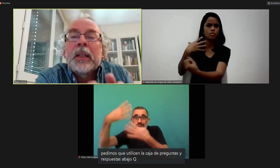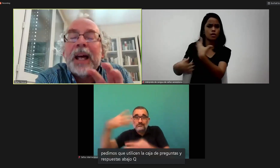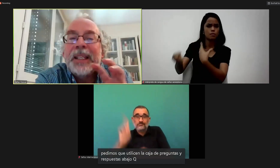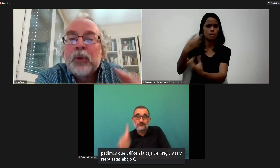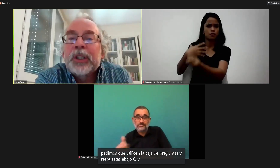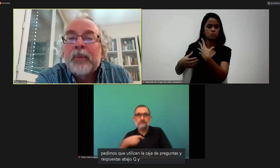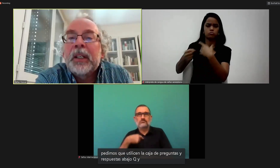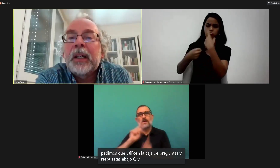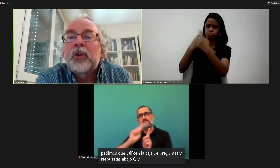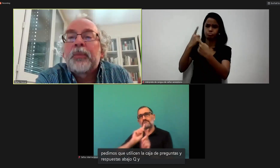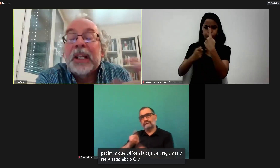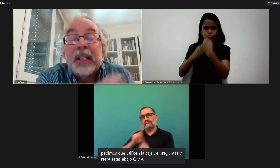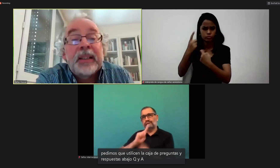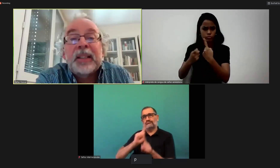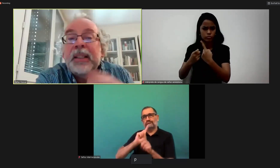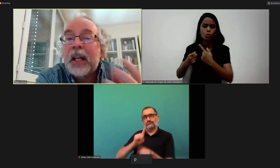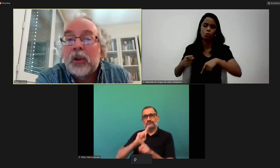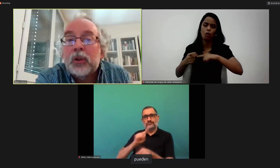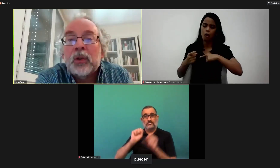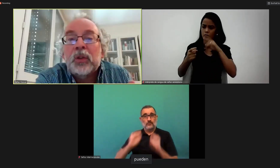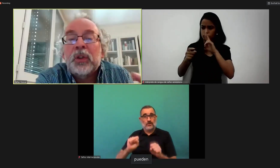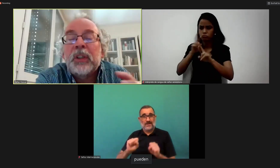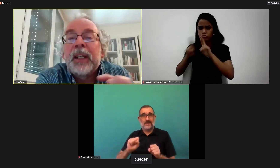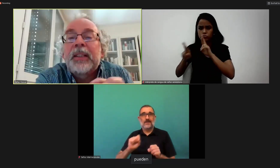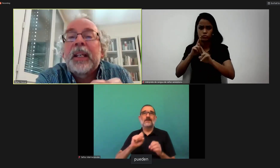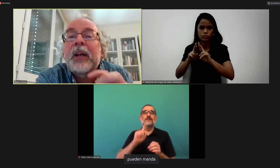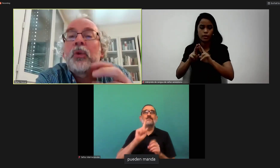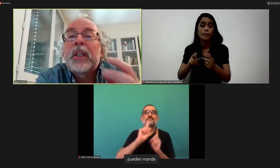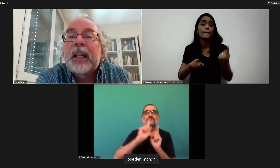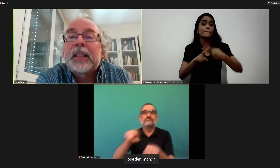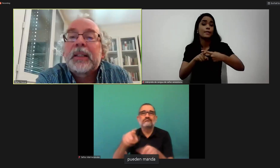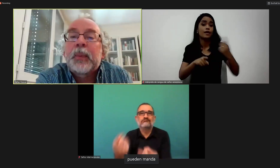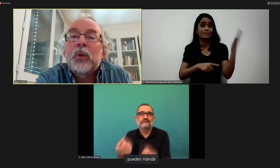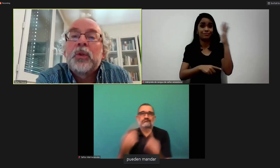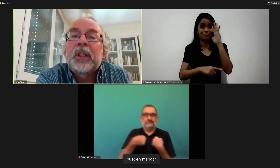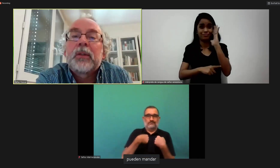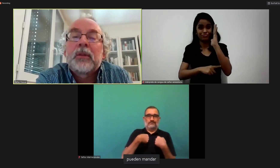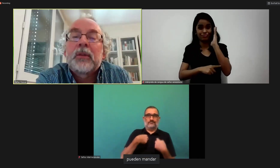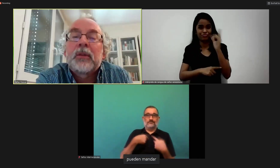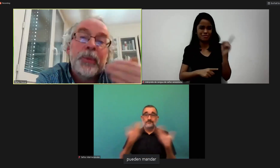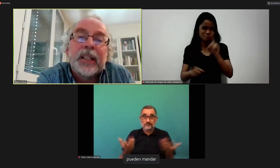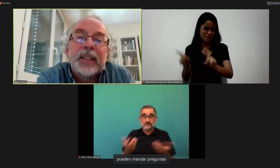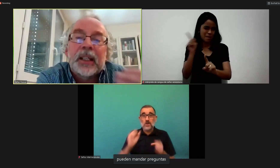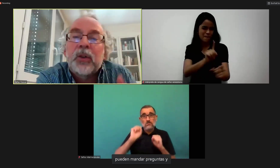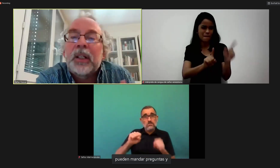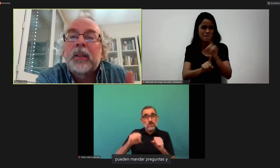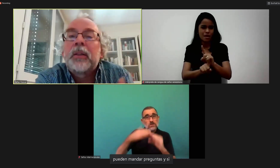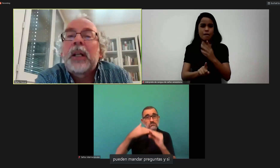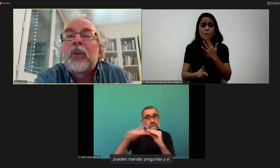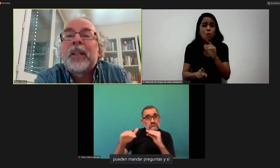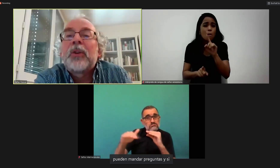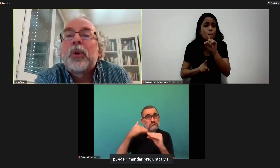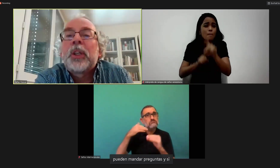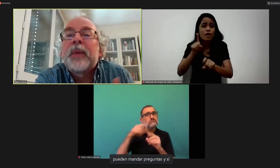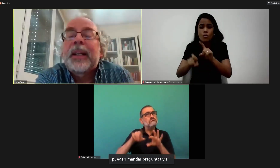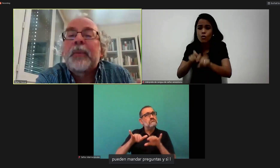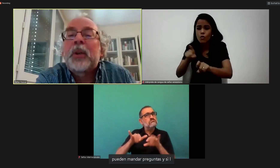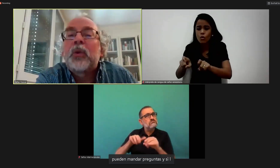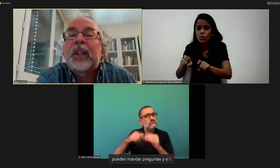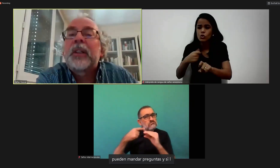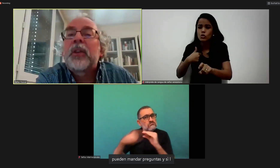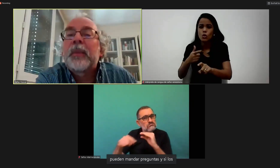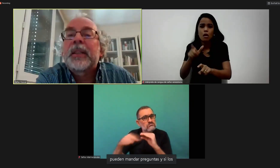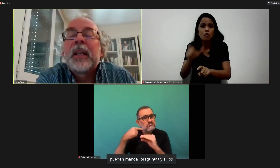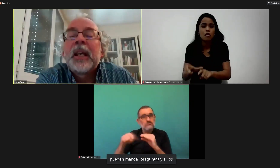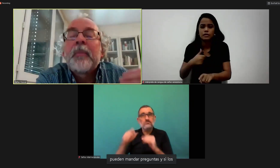nosotros. Animo también a los panelistas y a otros, si veis que alguna de las preguntas, no, sobre todo a los panelistas, creo que a los demás no podéis ver